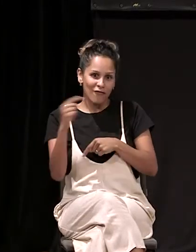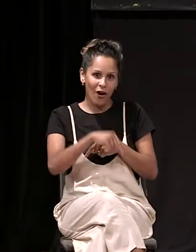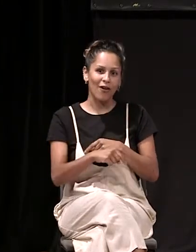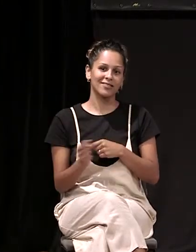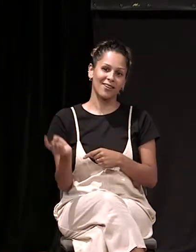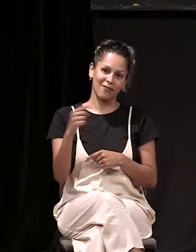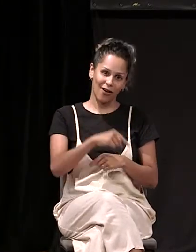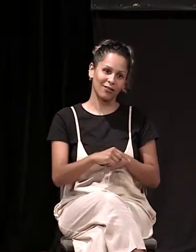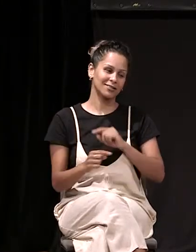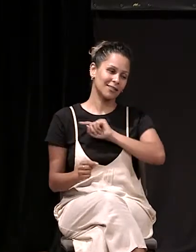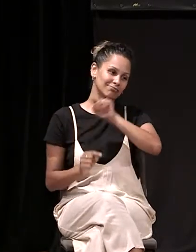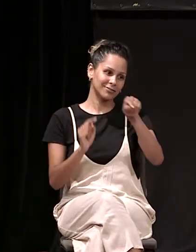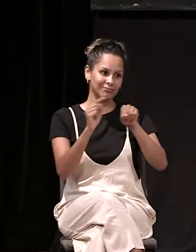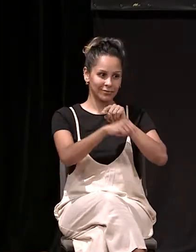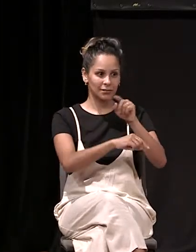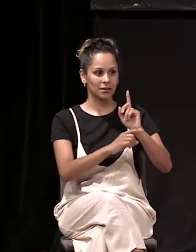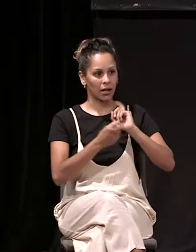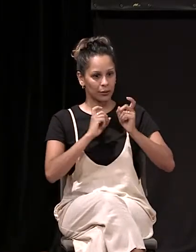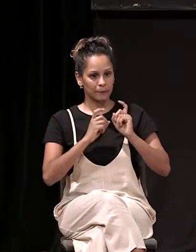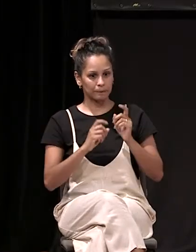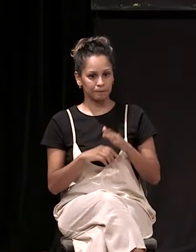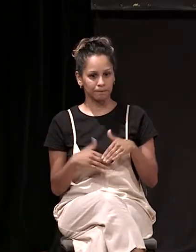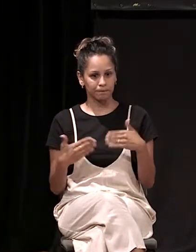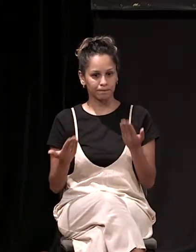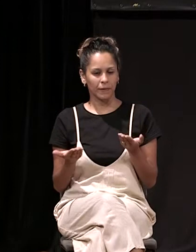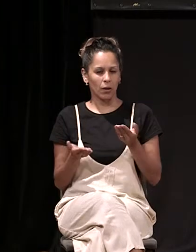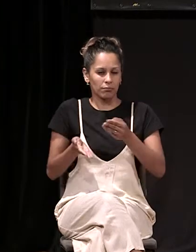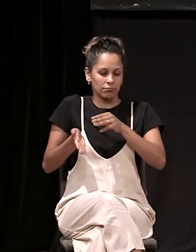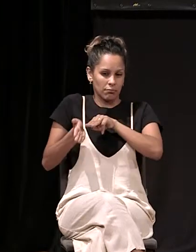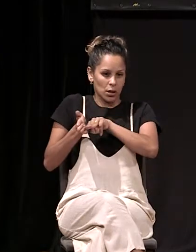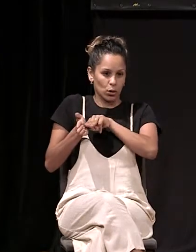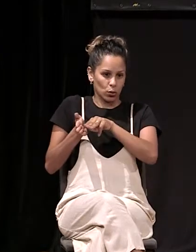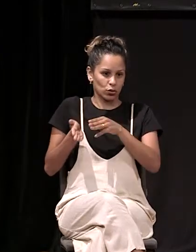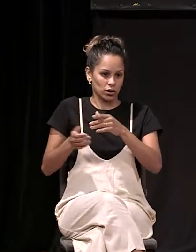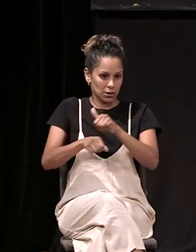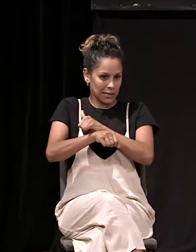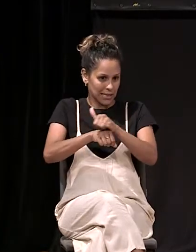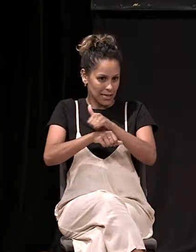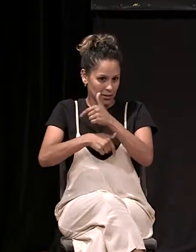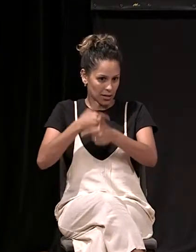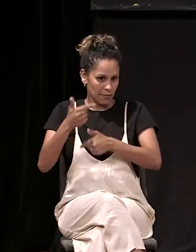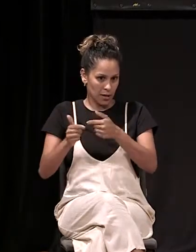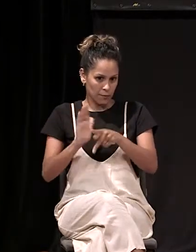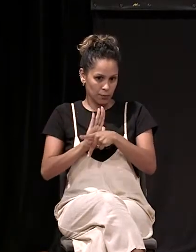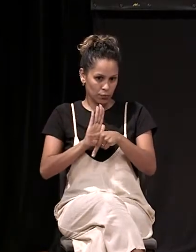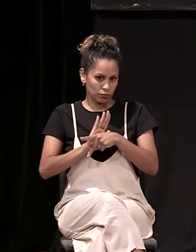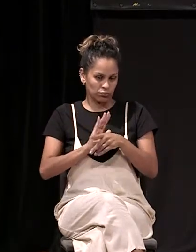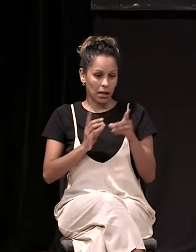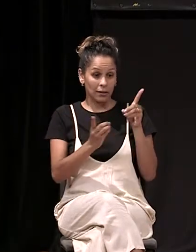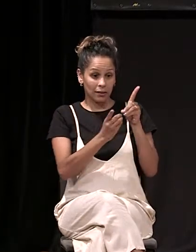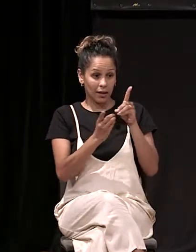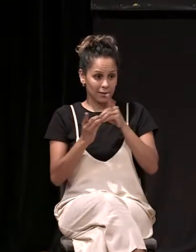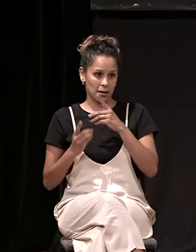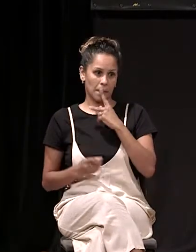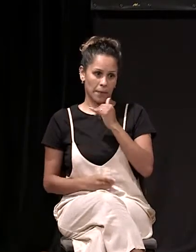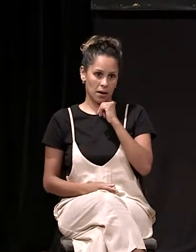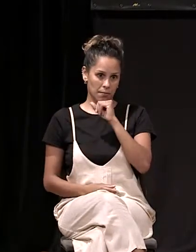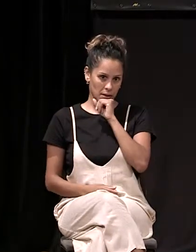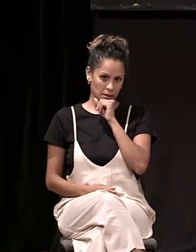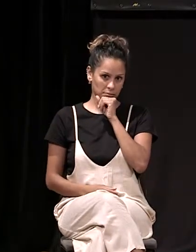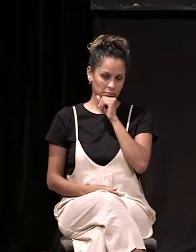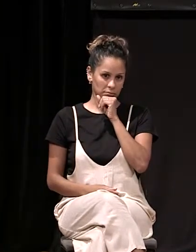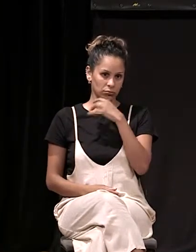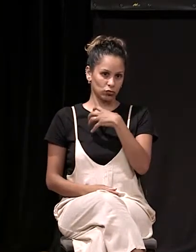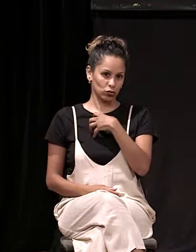de metodologia de trabalho e de atender às necessidades que os pais têm. E eu fiquei pensando também nessas duas